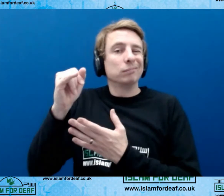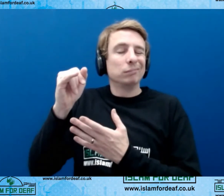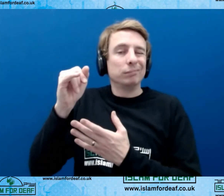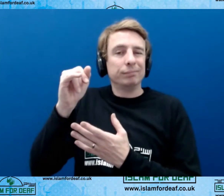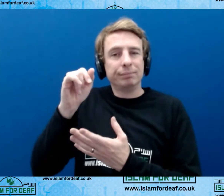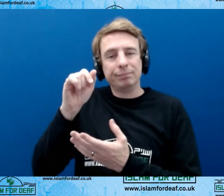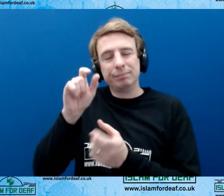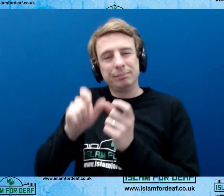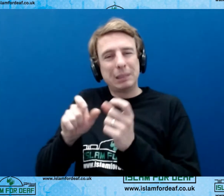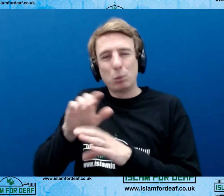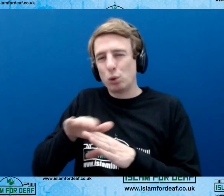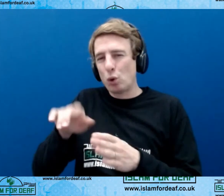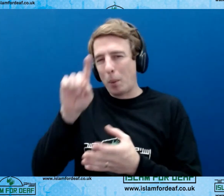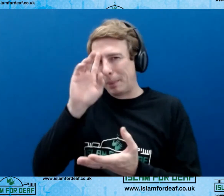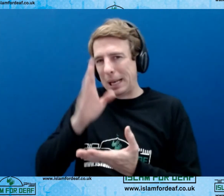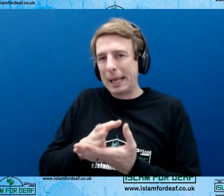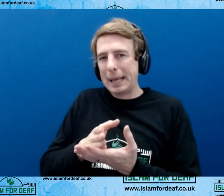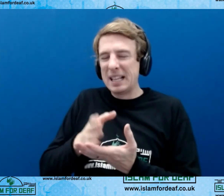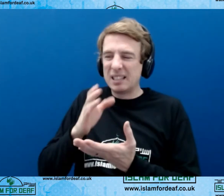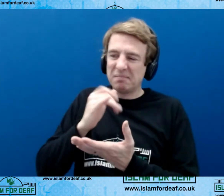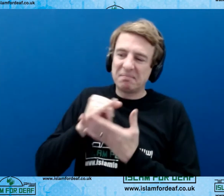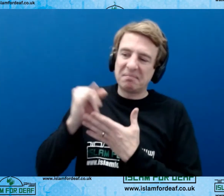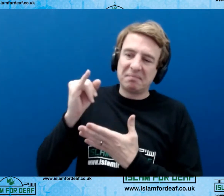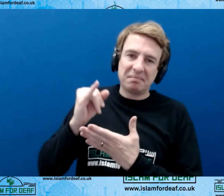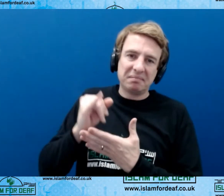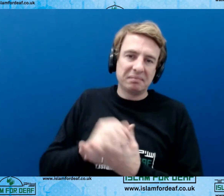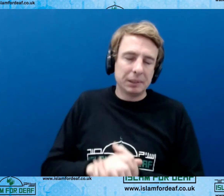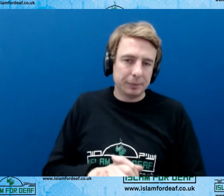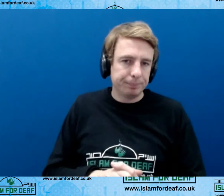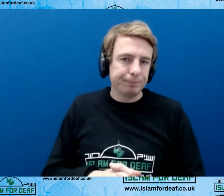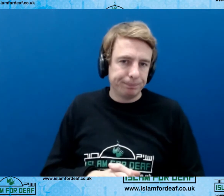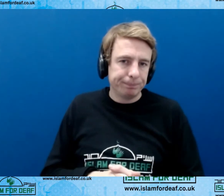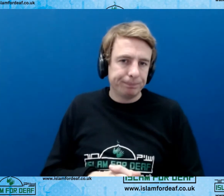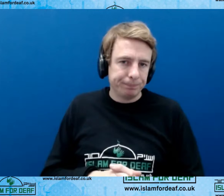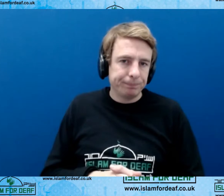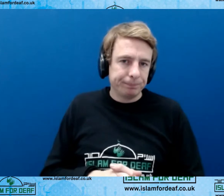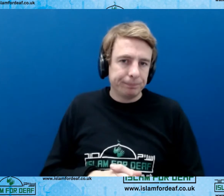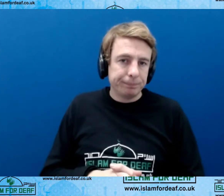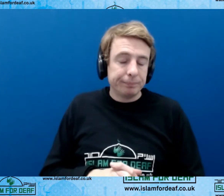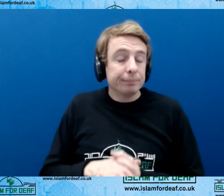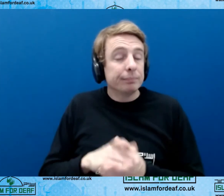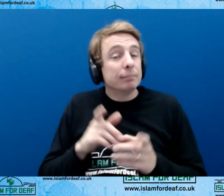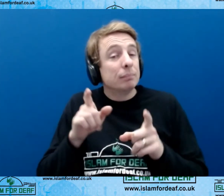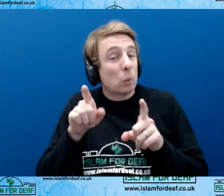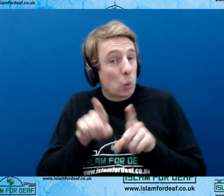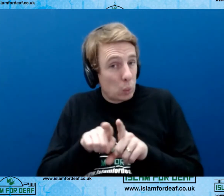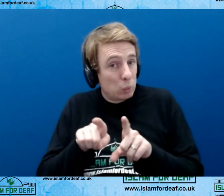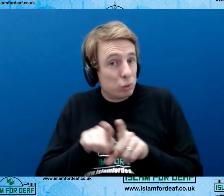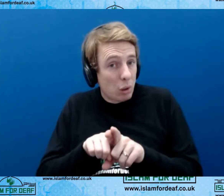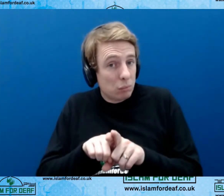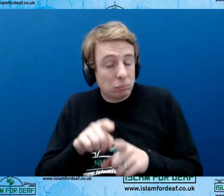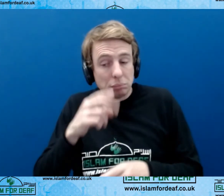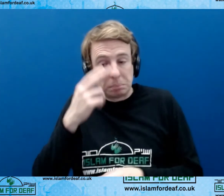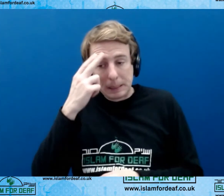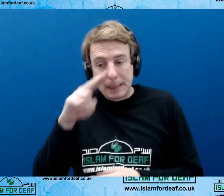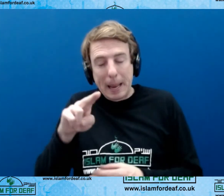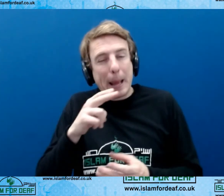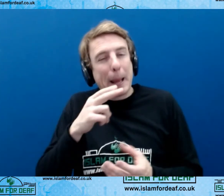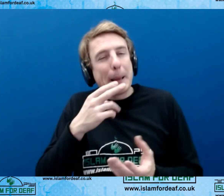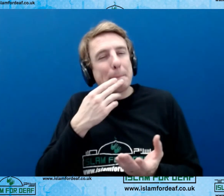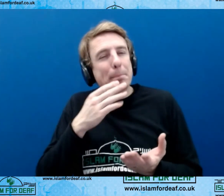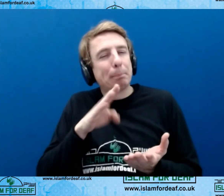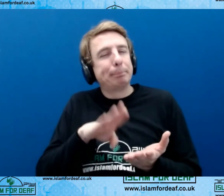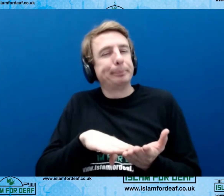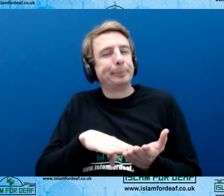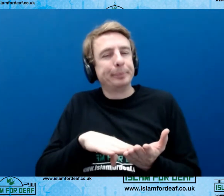الشرك والمشركين. And it's also named the chapter of the distancing